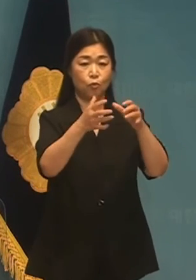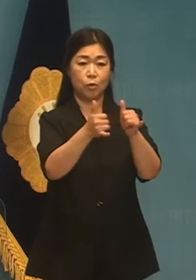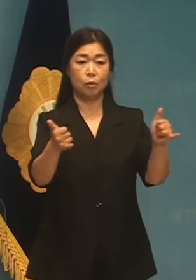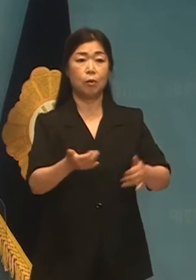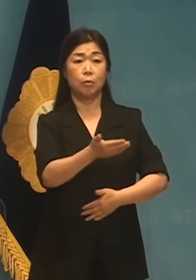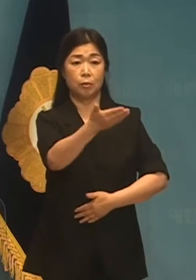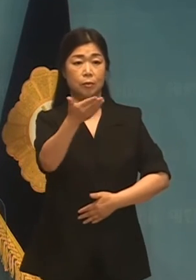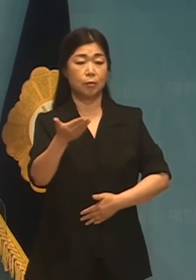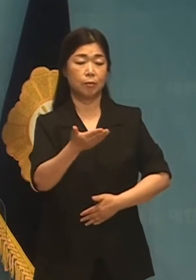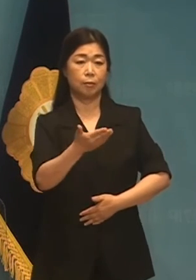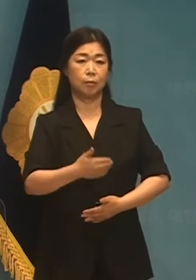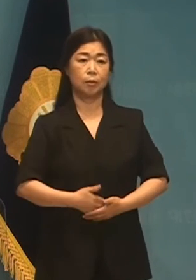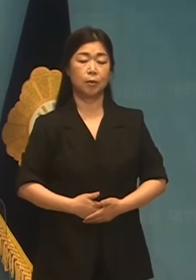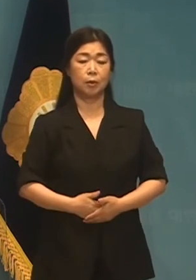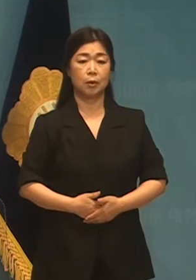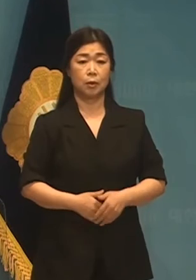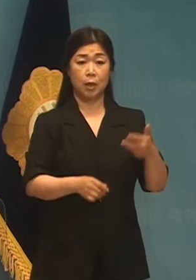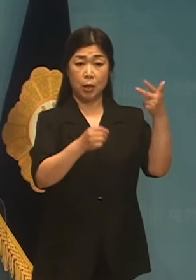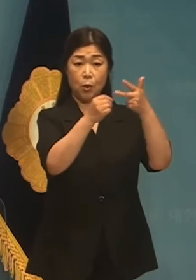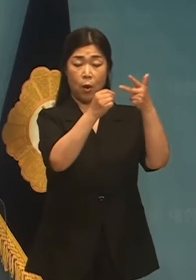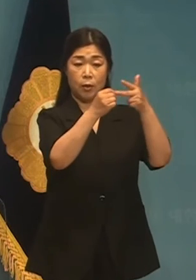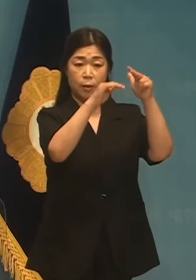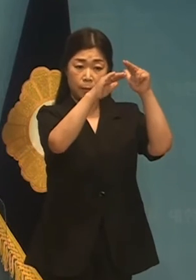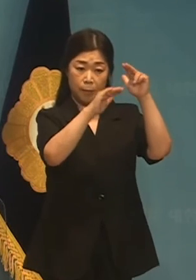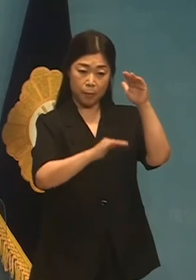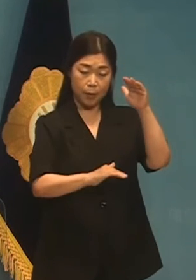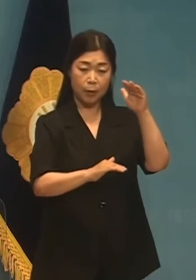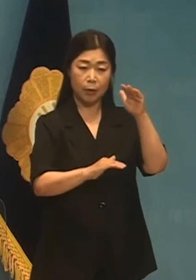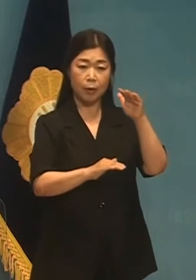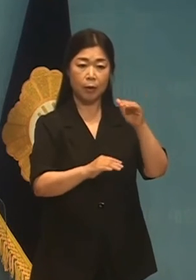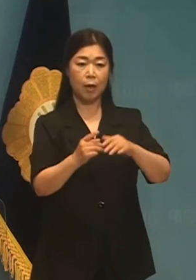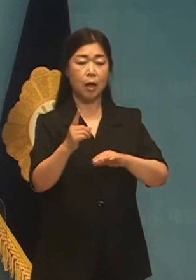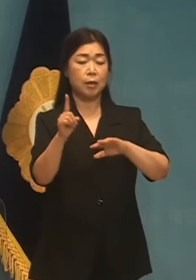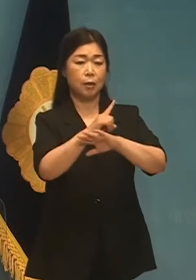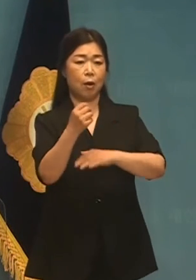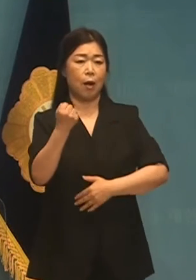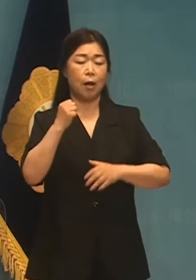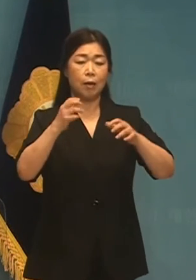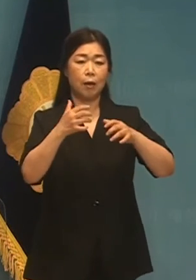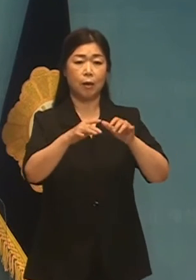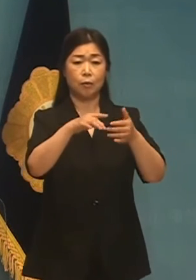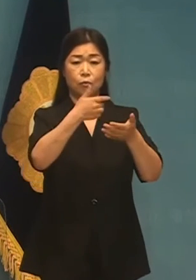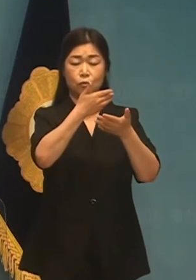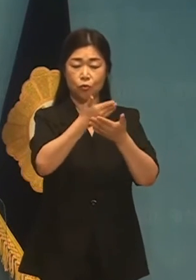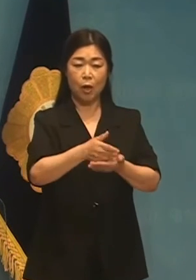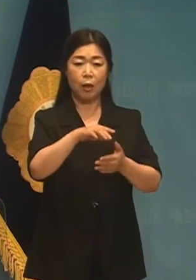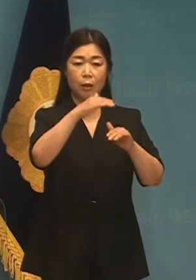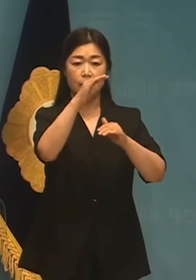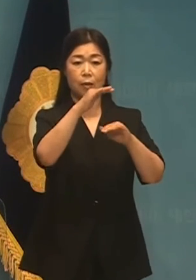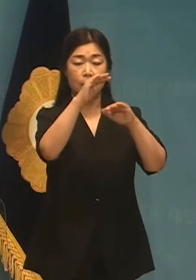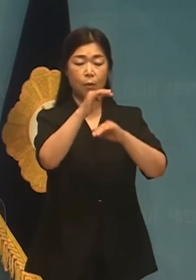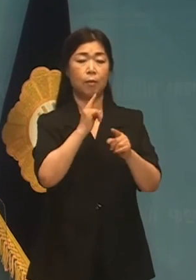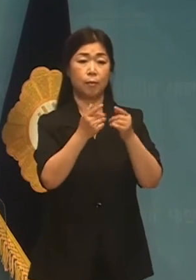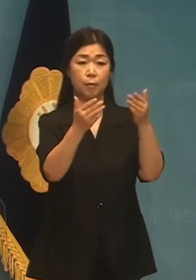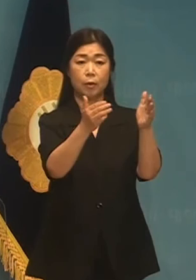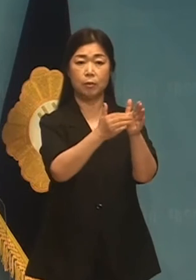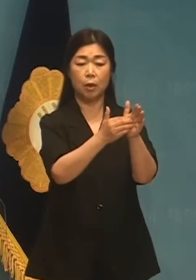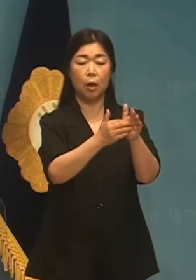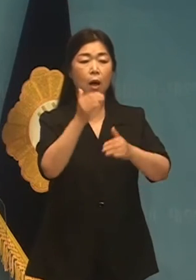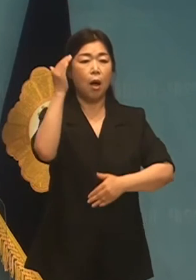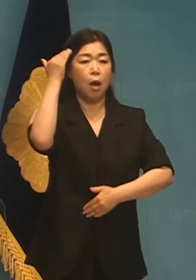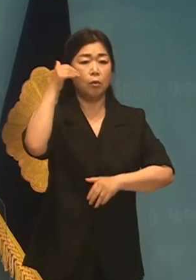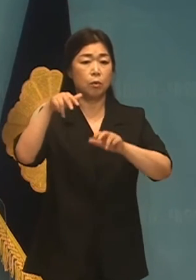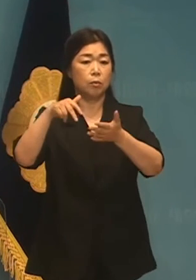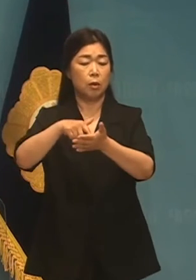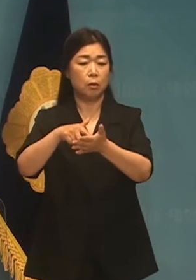여러분, 이렇게 일곱 가지의 디지털 강국의 핵심 공약을 말씀드렸습니다.